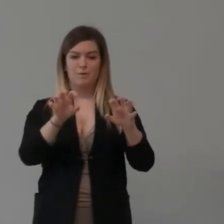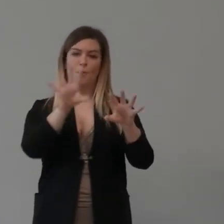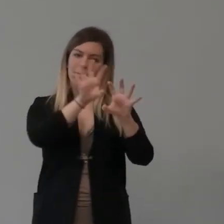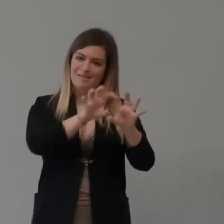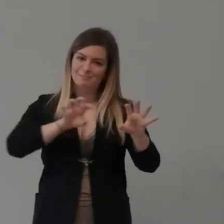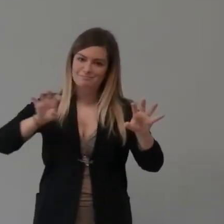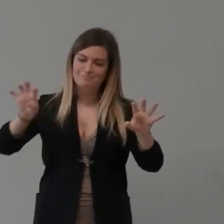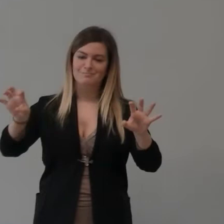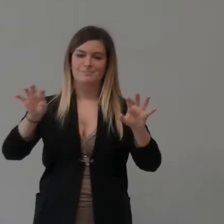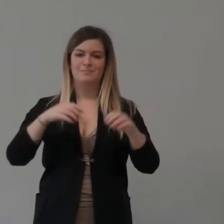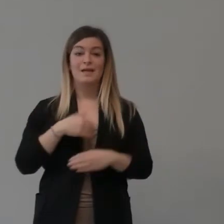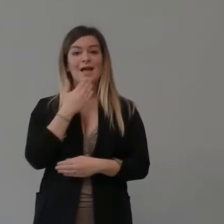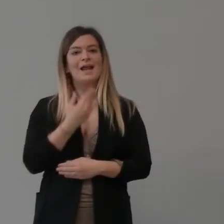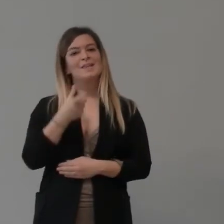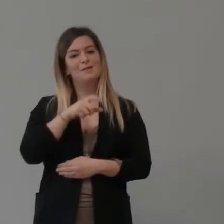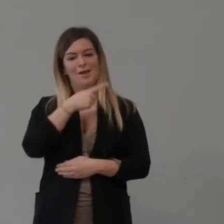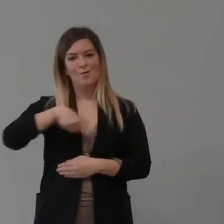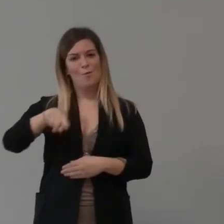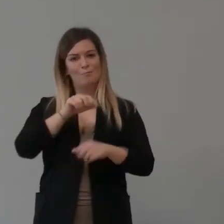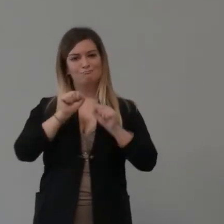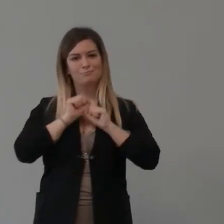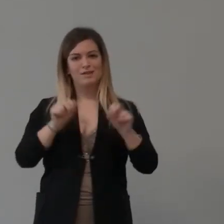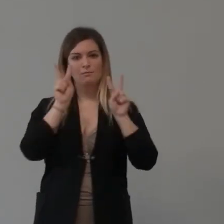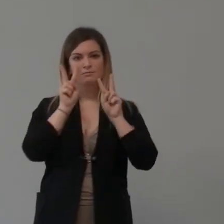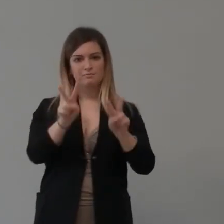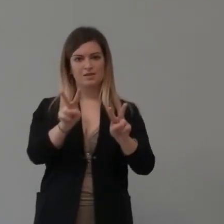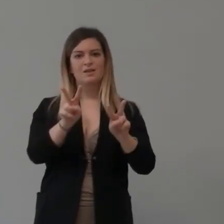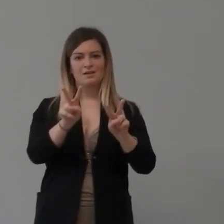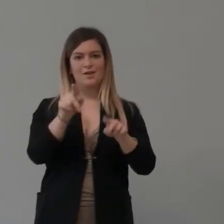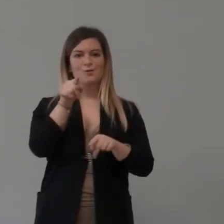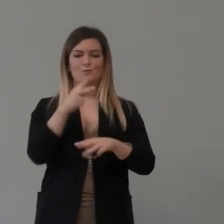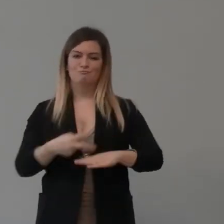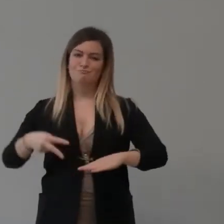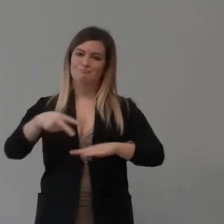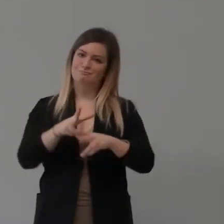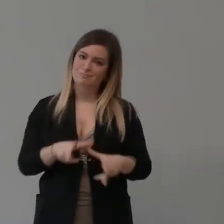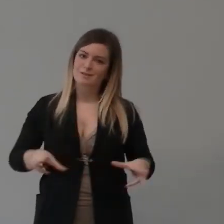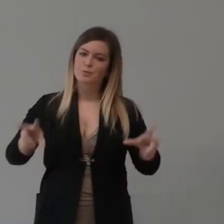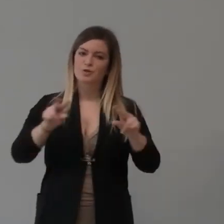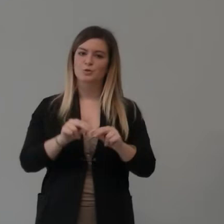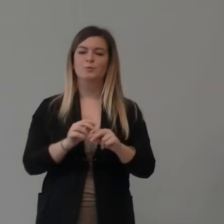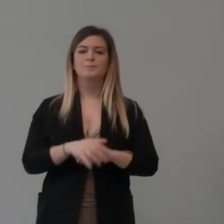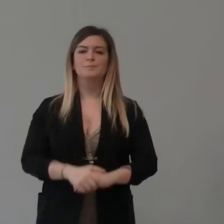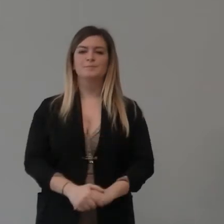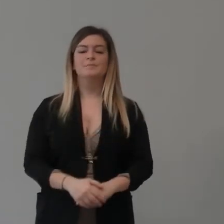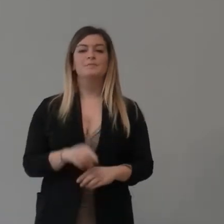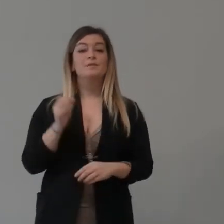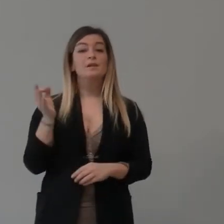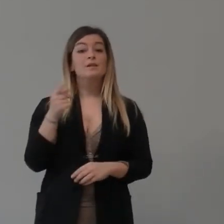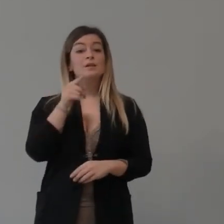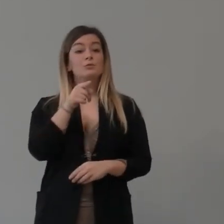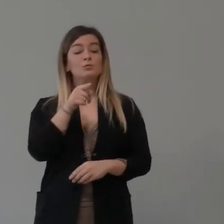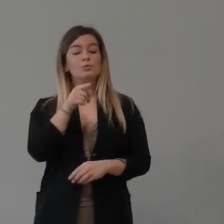perché potessimo vedere la potenza che ti ha risuscitato. se tu sei stato colpito o sei stata colpita